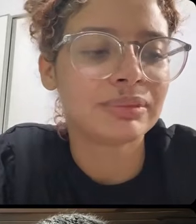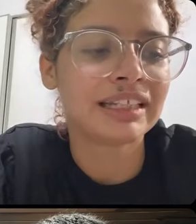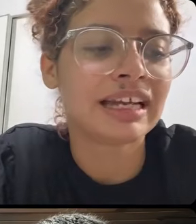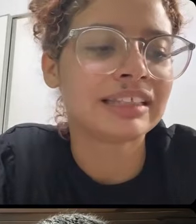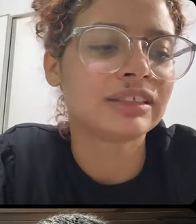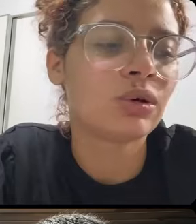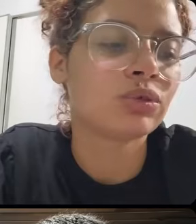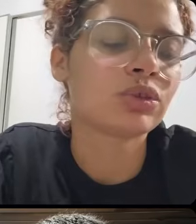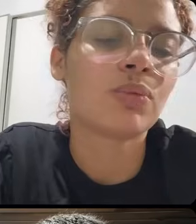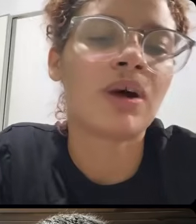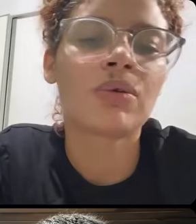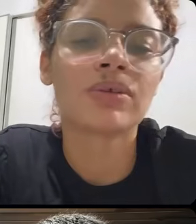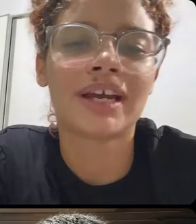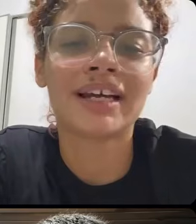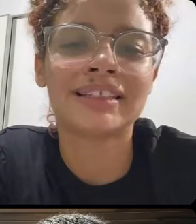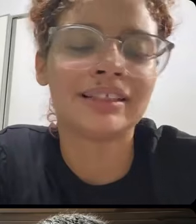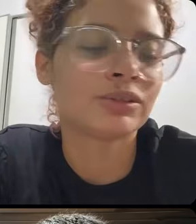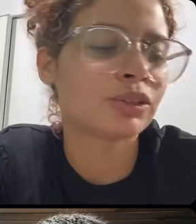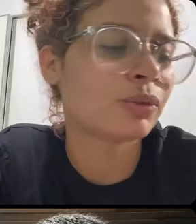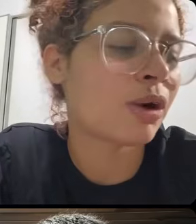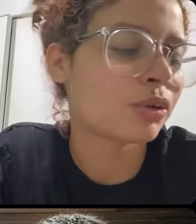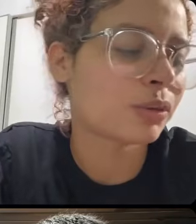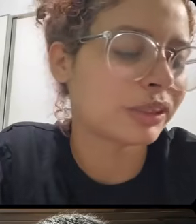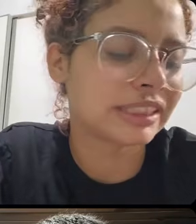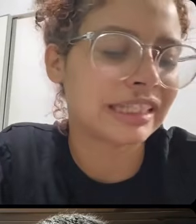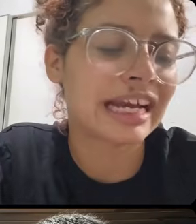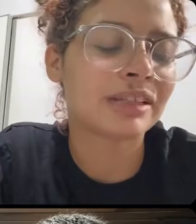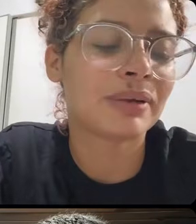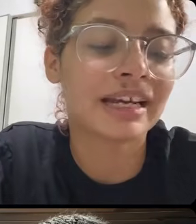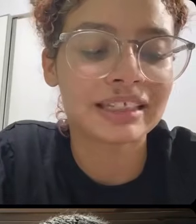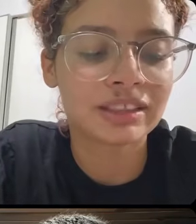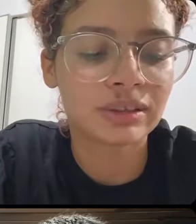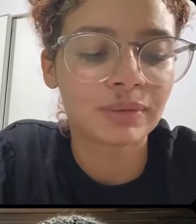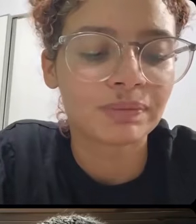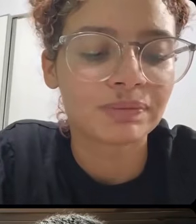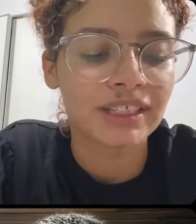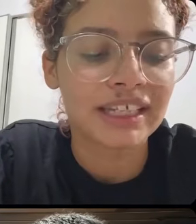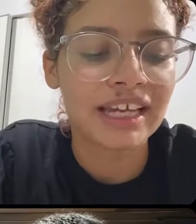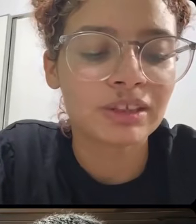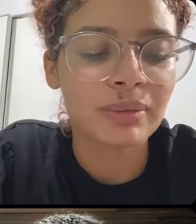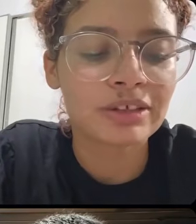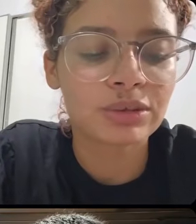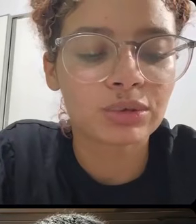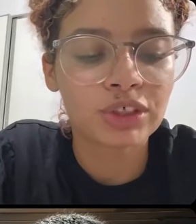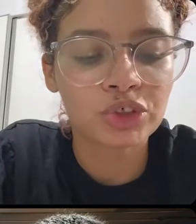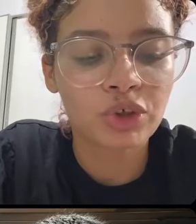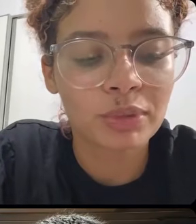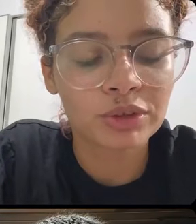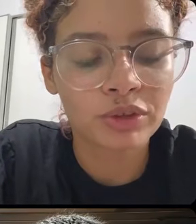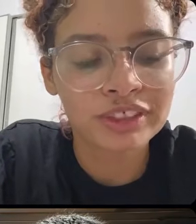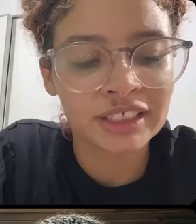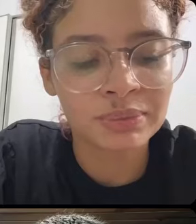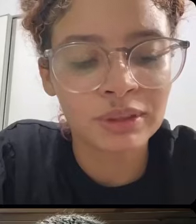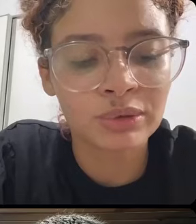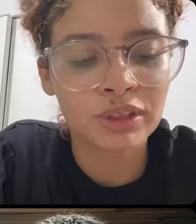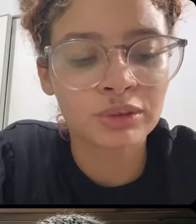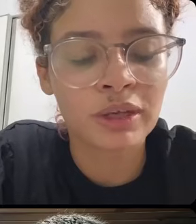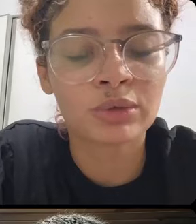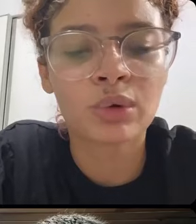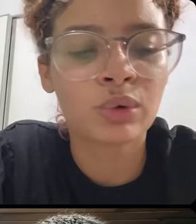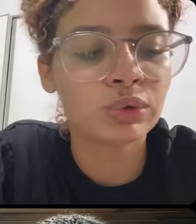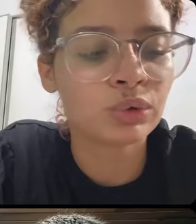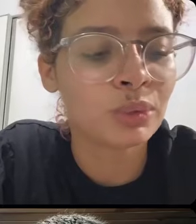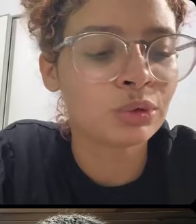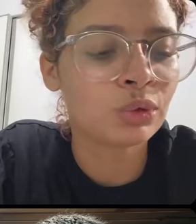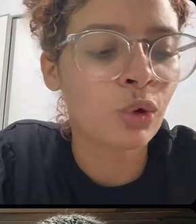enxergar suas habilidades e dons como algo que agrada a Deus, algo que pode ser entregado para Cristo. E aí, no meio disso tudo, a gente começou a fazer as pinturas